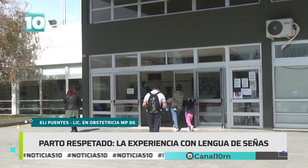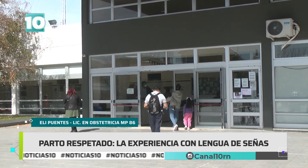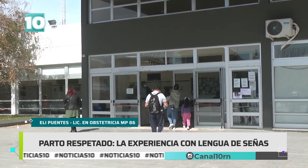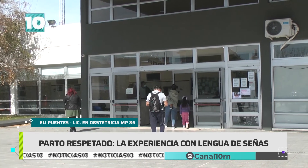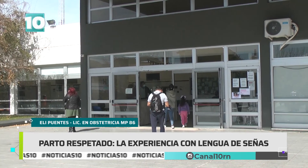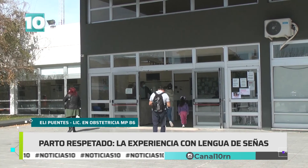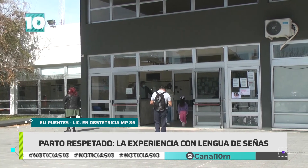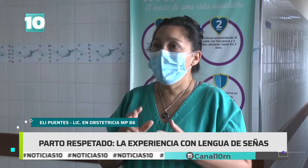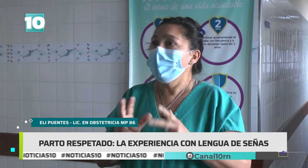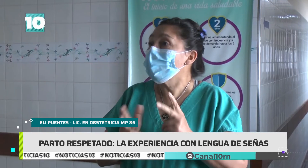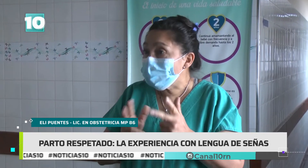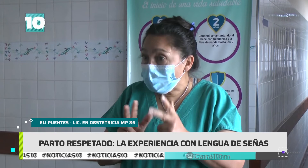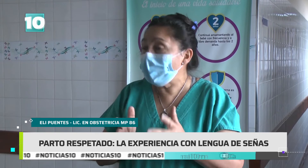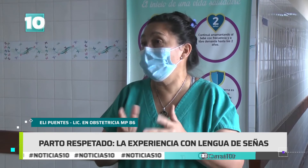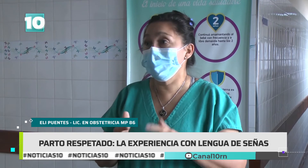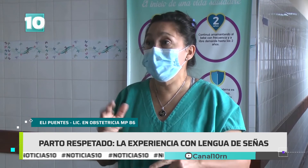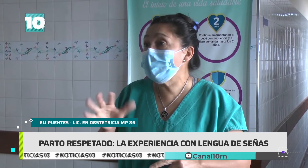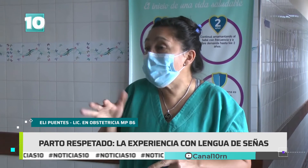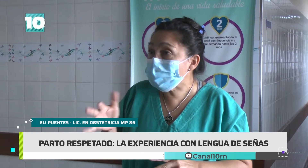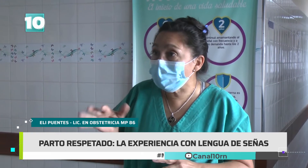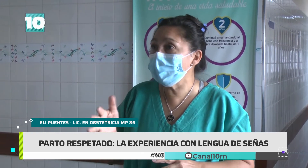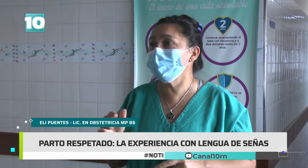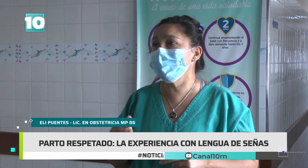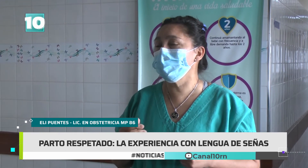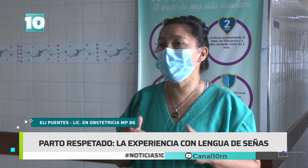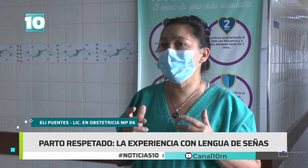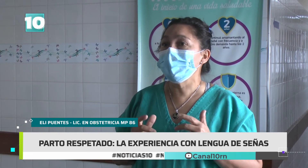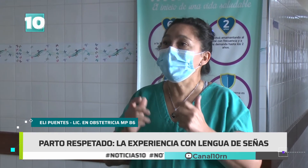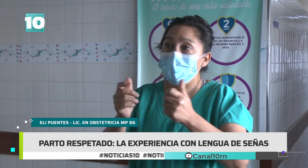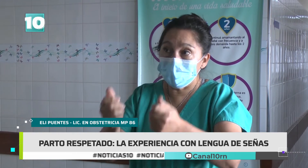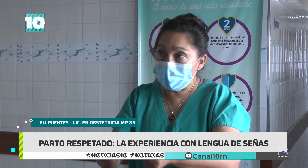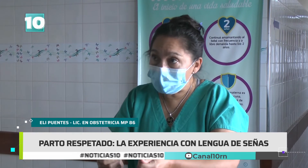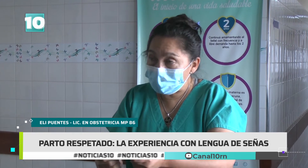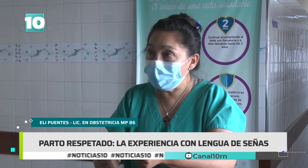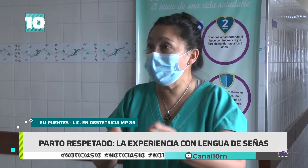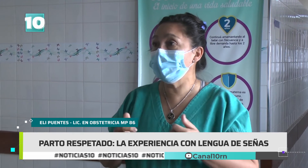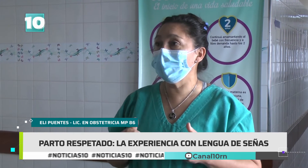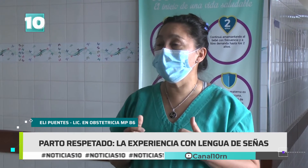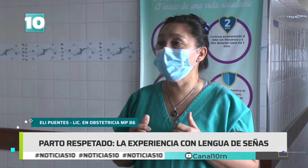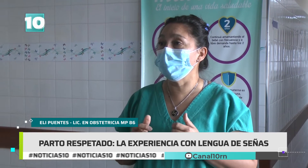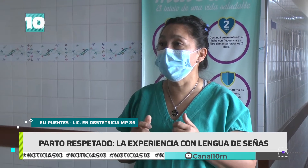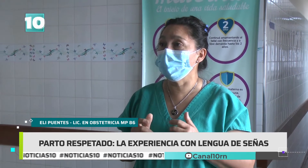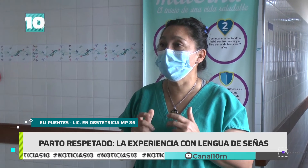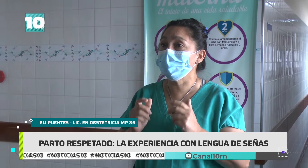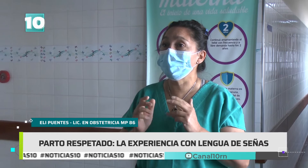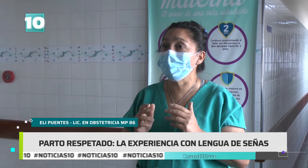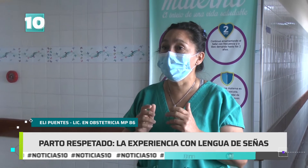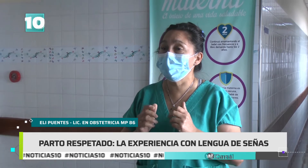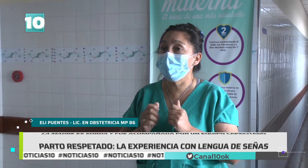alguien que viene, ya sea no vidente, que sea hipoacúsico o sordo. El hipoacúsico es el que escucha tal vez un